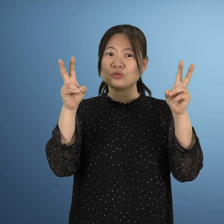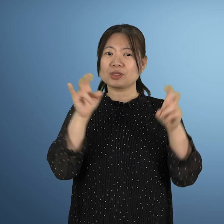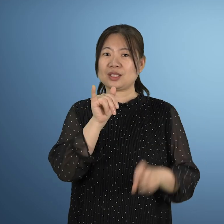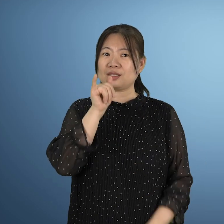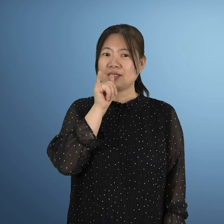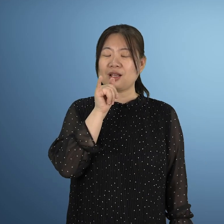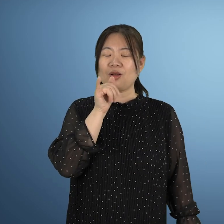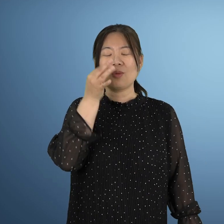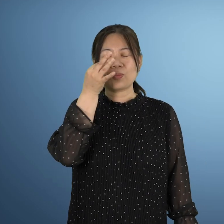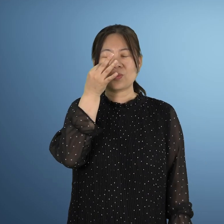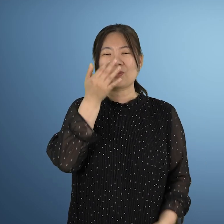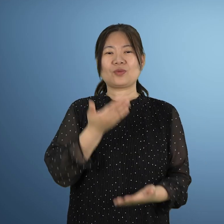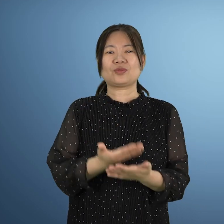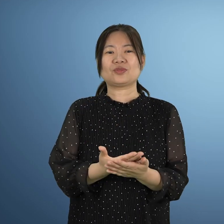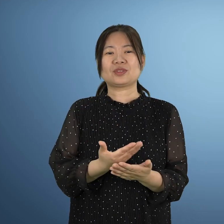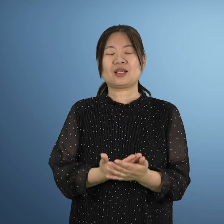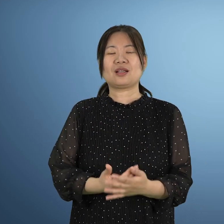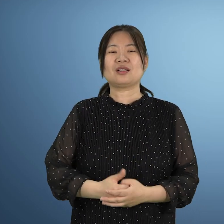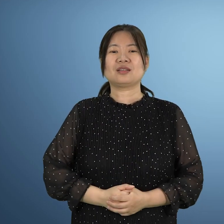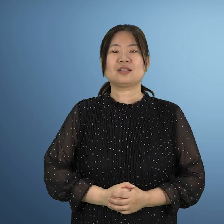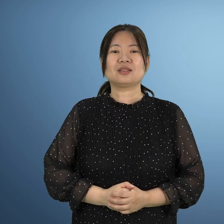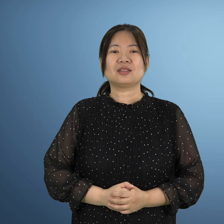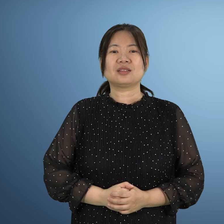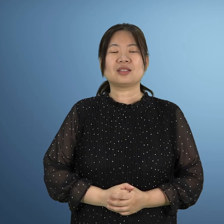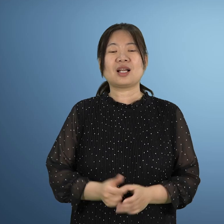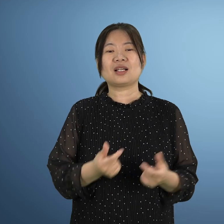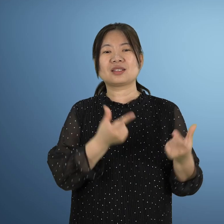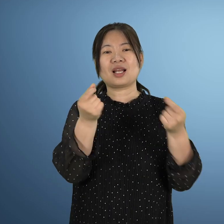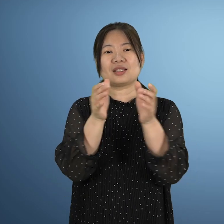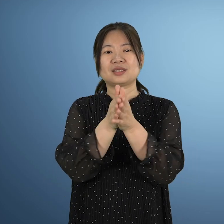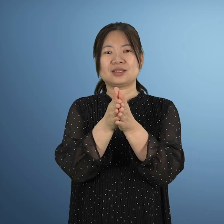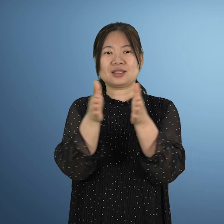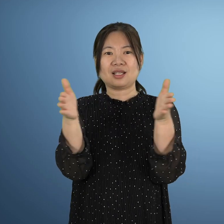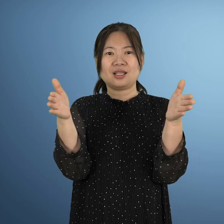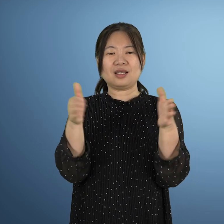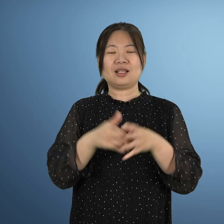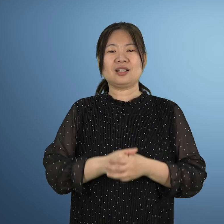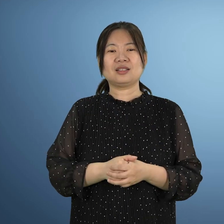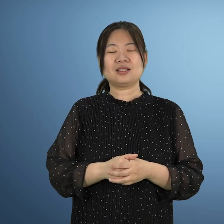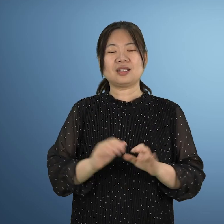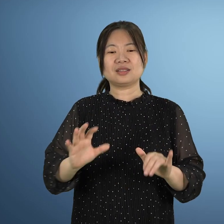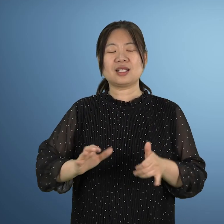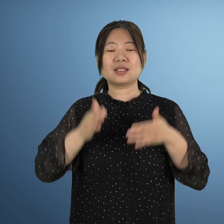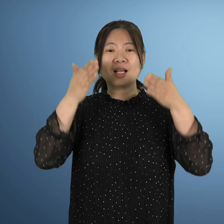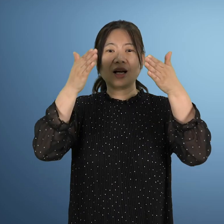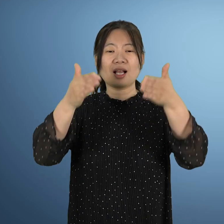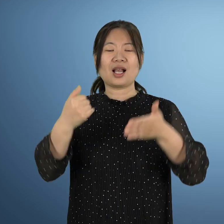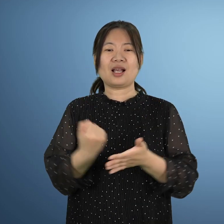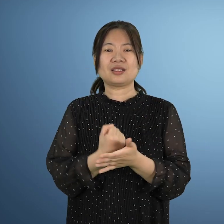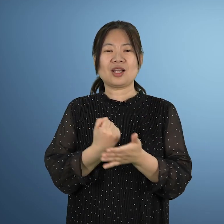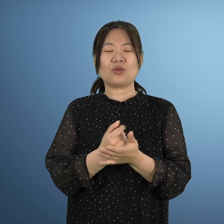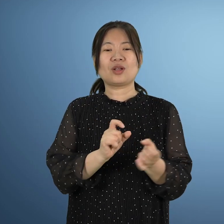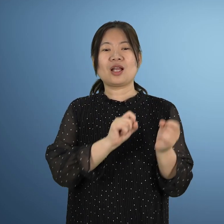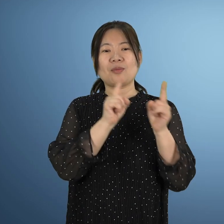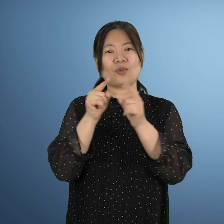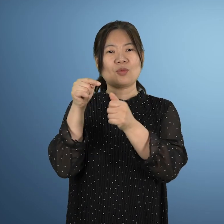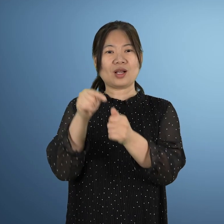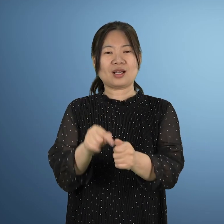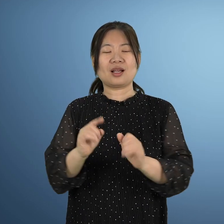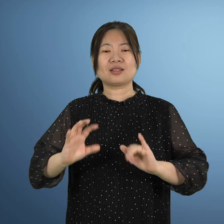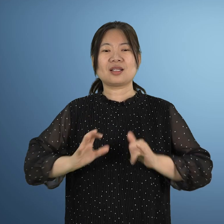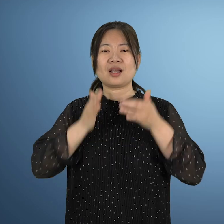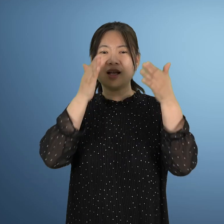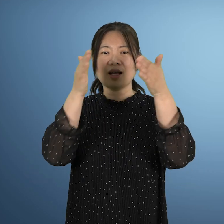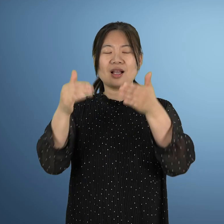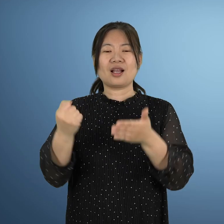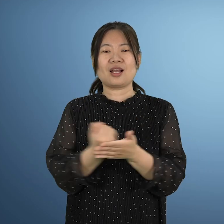뭐냐면, 띄워주세요. 다 같이 시작. 세상을 향한 애통을 회복하라. 세상을